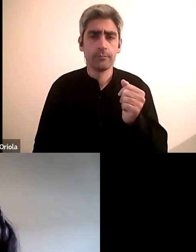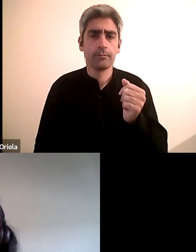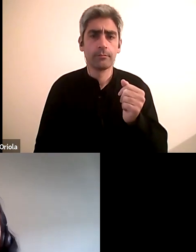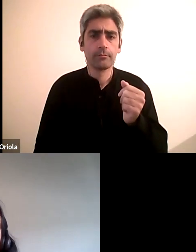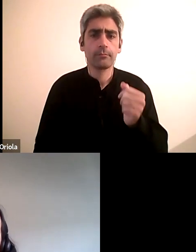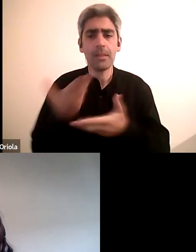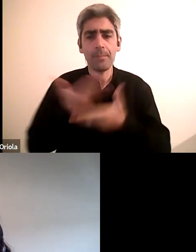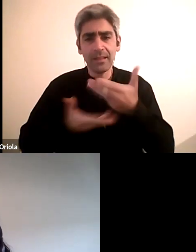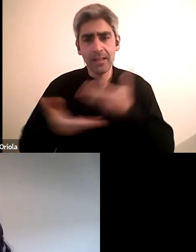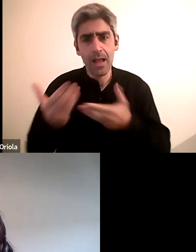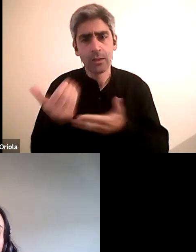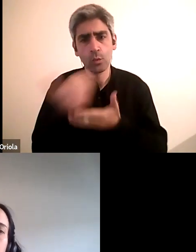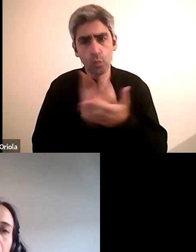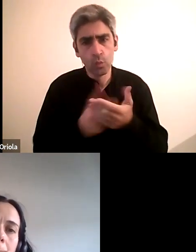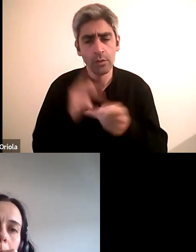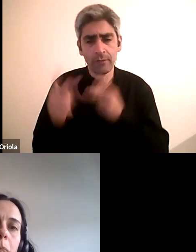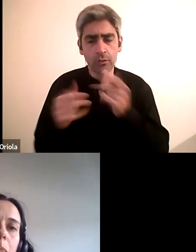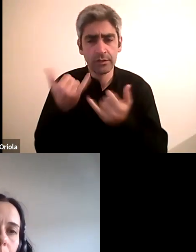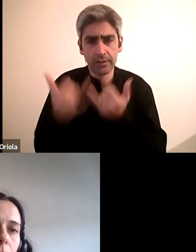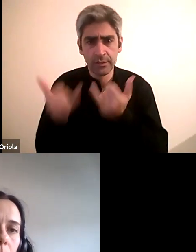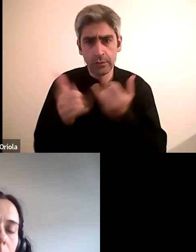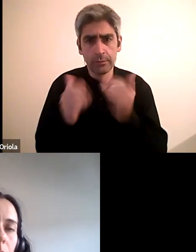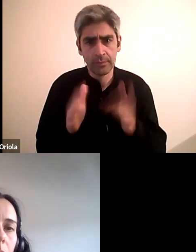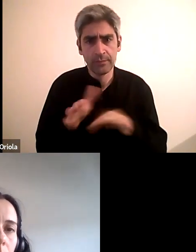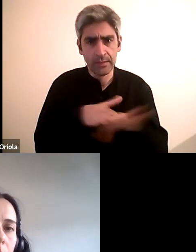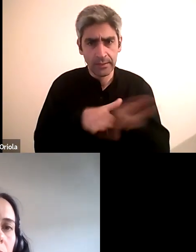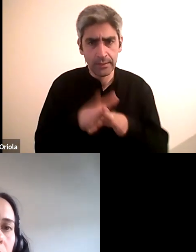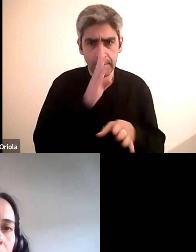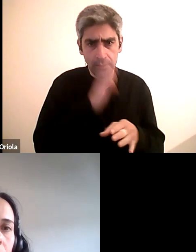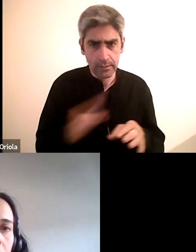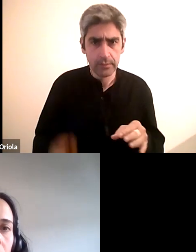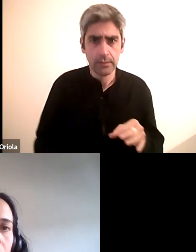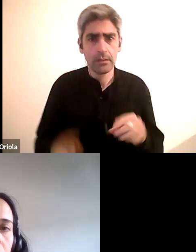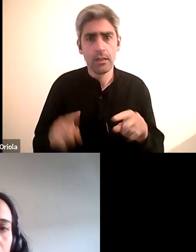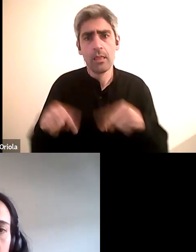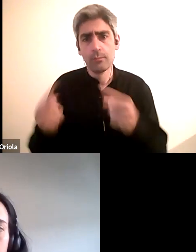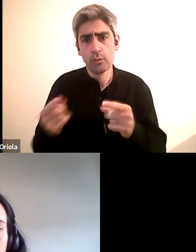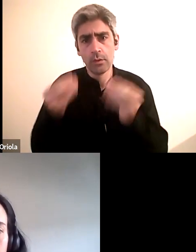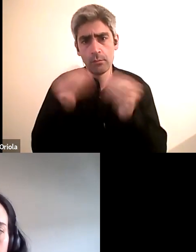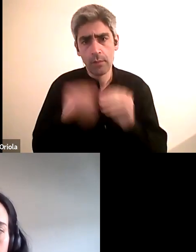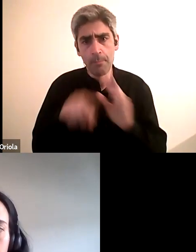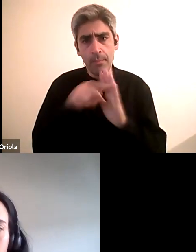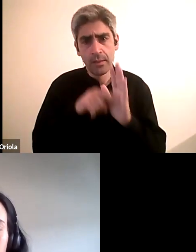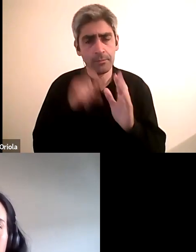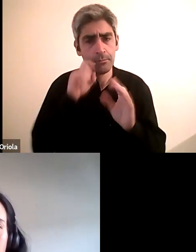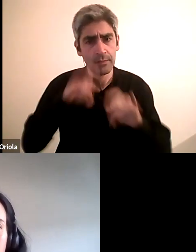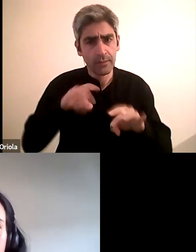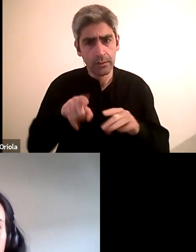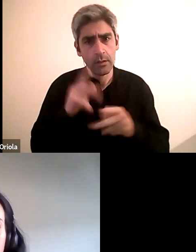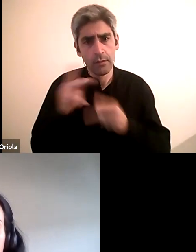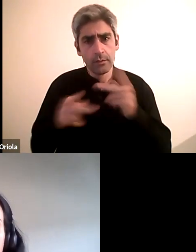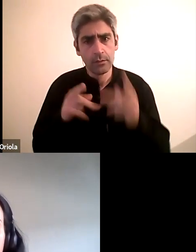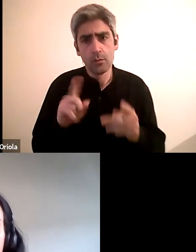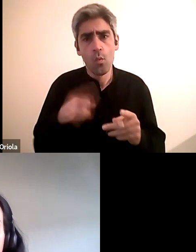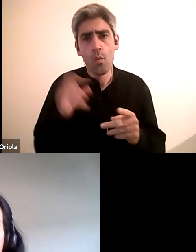partilhar recursos, fazer avaliações de riscos e depois elaborar medidas de prevenção em função dessas avaliações. Não